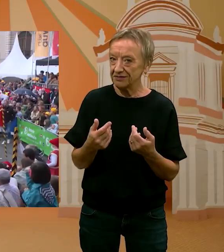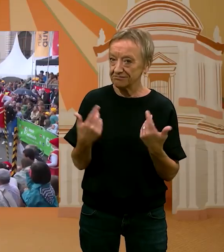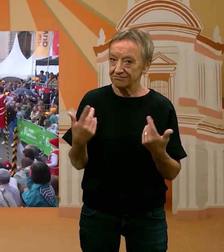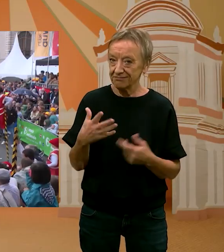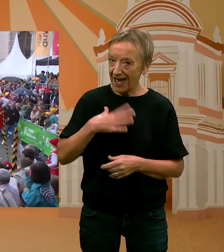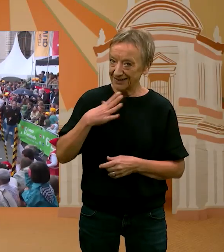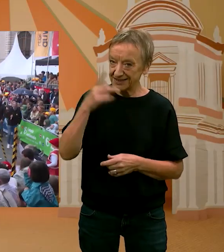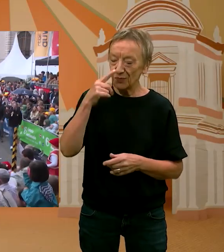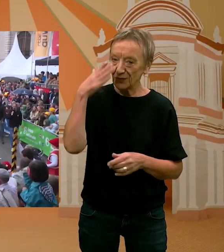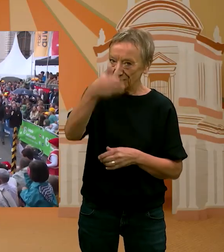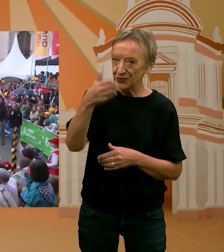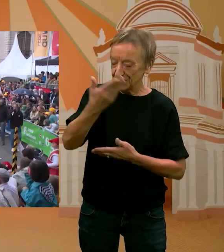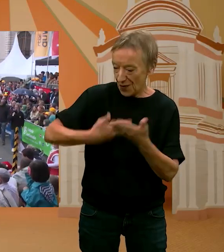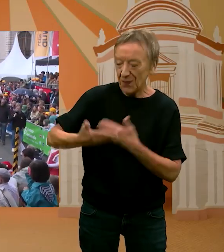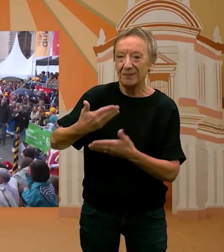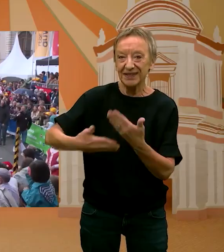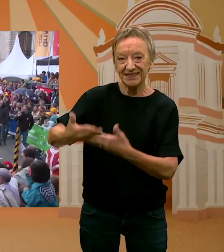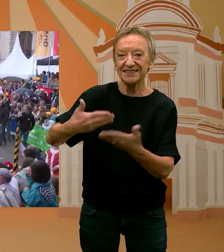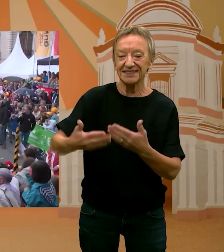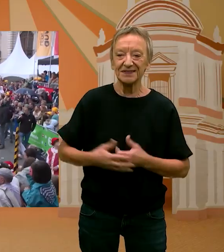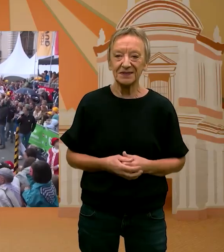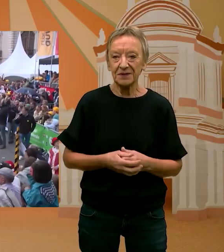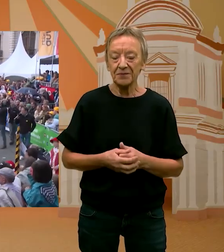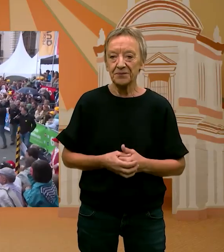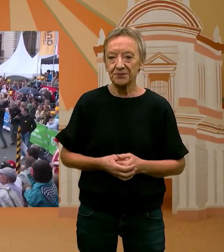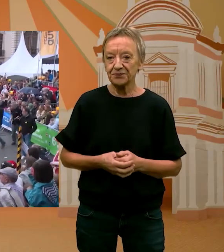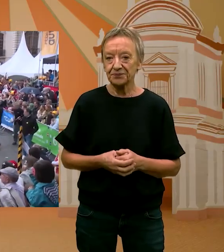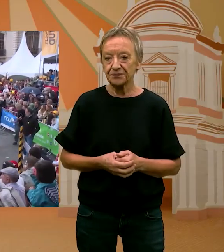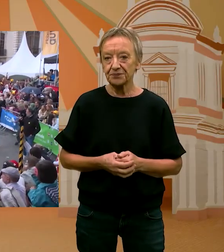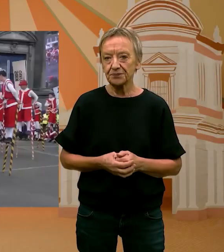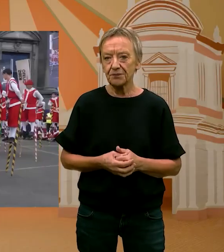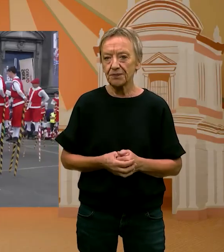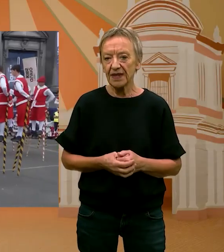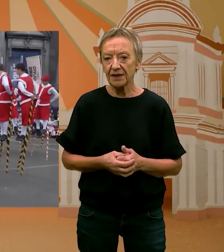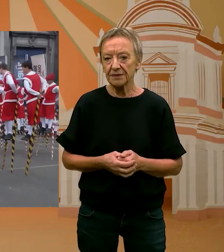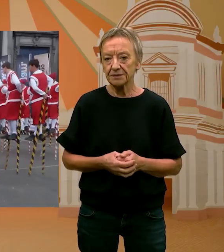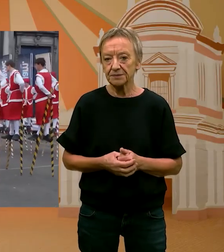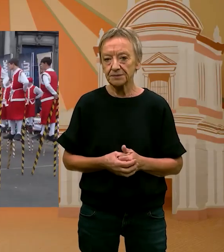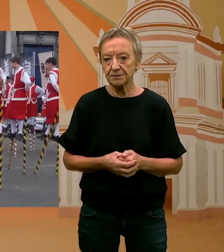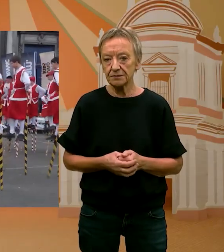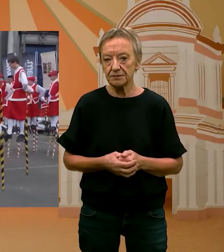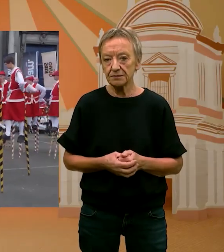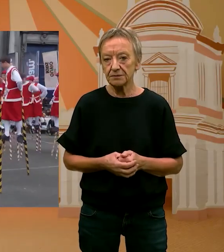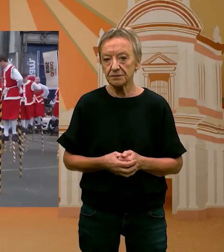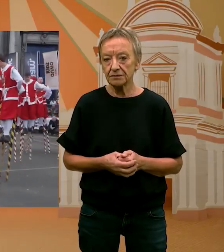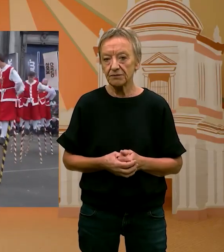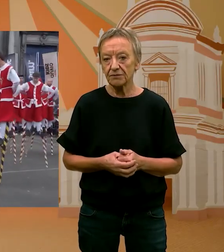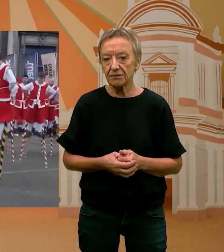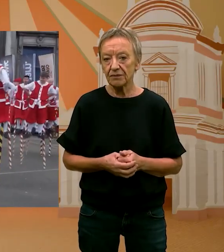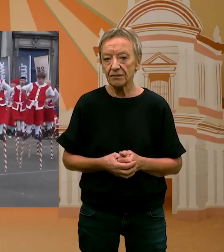Patrice. Et à Son noter, papa était chasseur bien connu aussi. les chasses de bois d'hier étaient particulières parce qu'il n'y a pas eu de bout à taux. C'était une finale mêlant